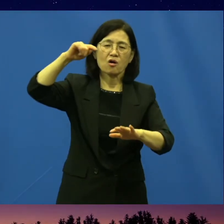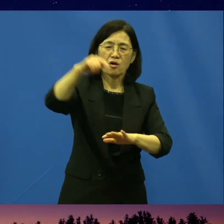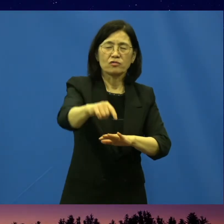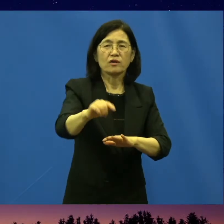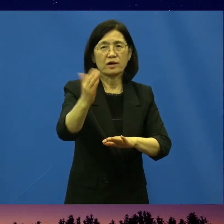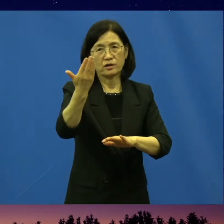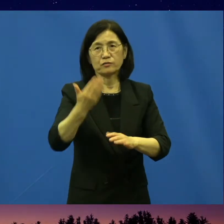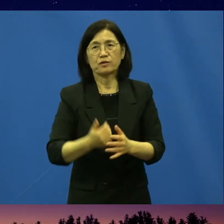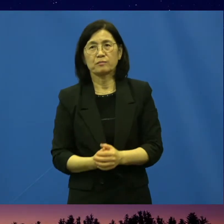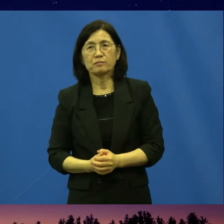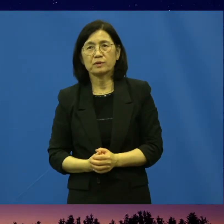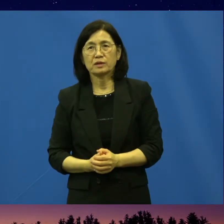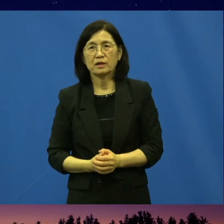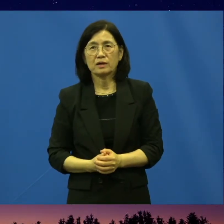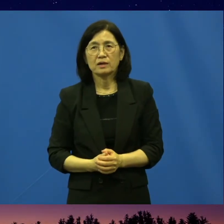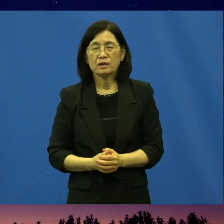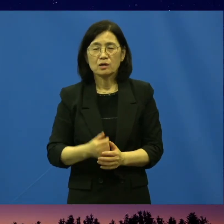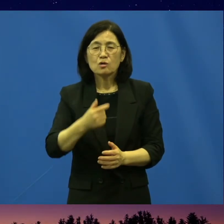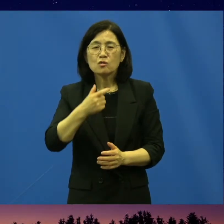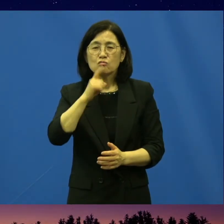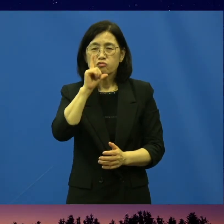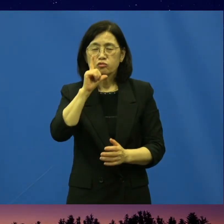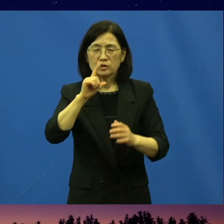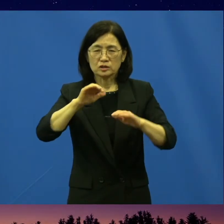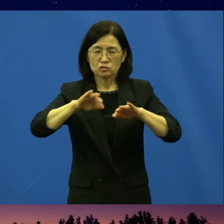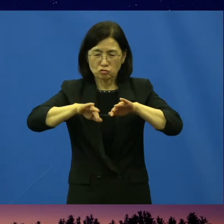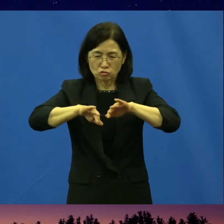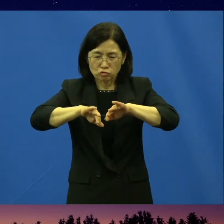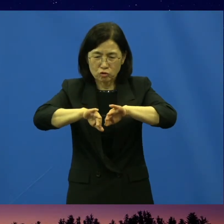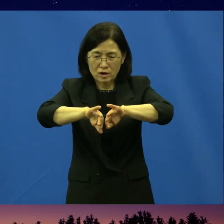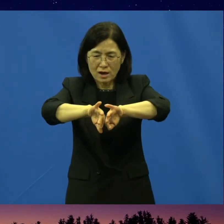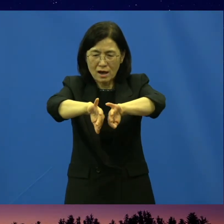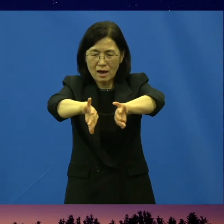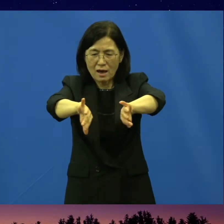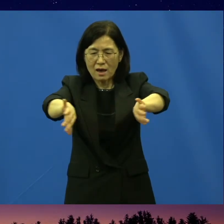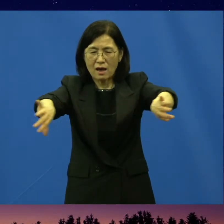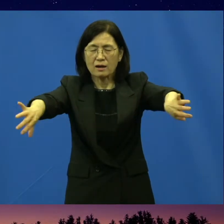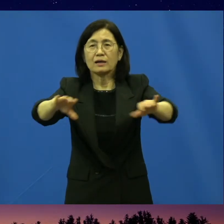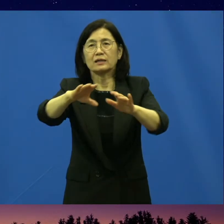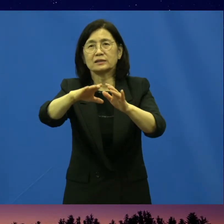여러분, 물이 쫙 갈라졌을 때 얼마나 힘이 났겠어요.